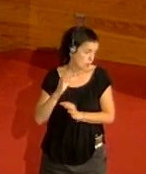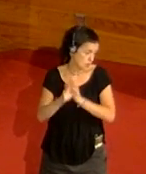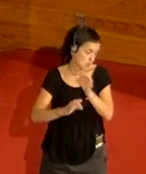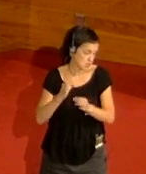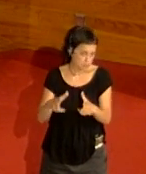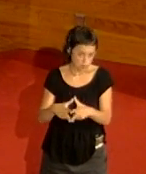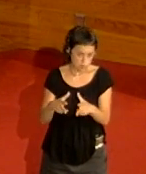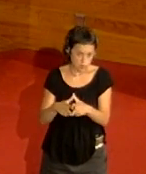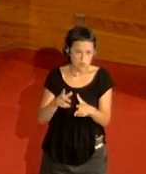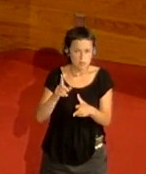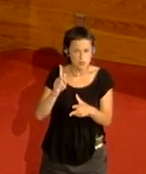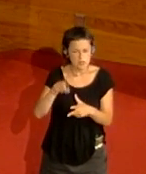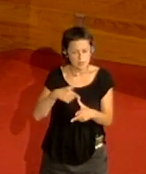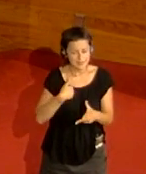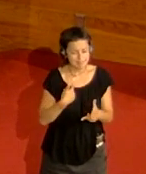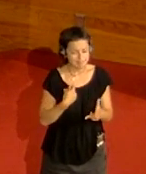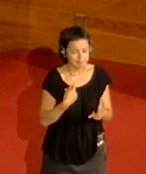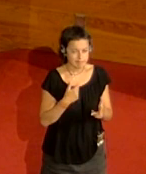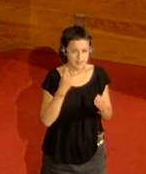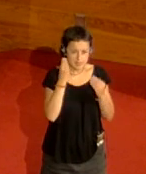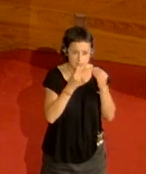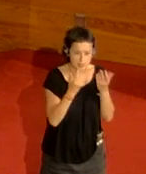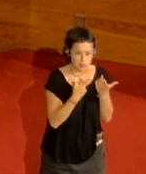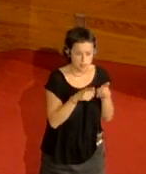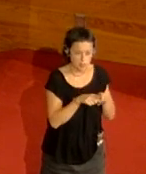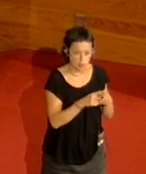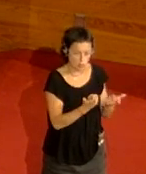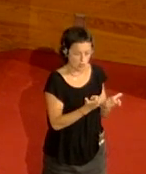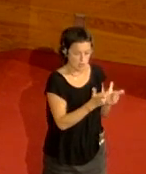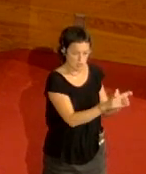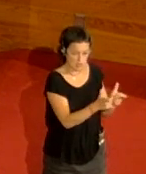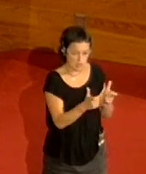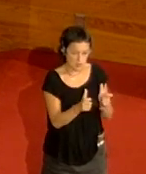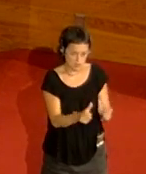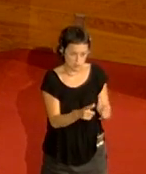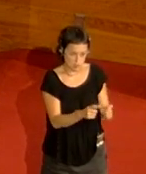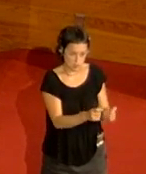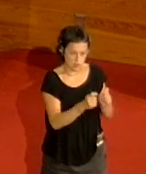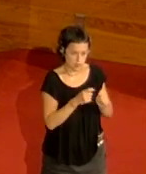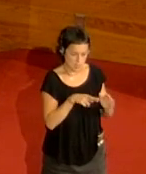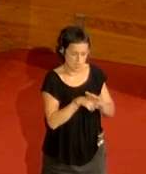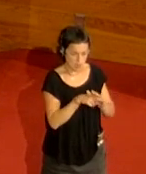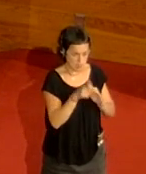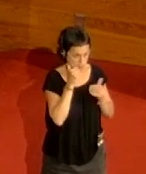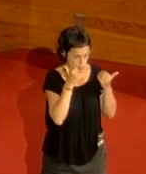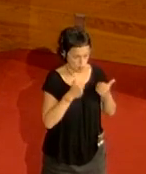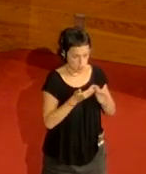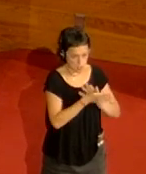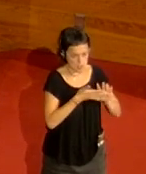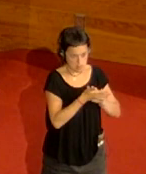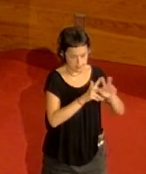como una clasificación que puede sernos útiles eh Útil para hablar de las herramientas humanas esta pensadora